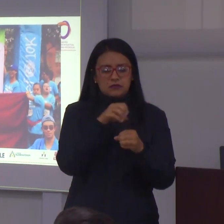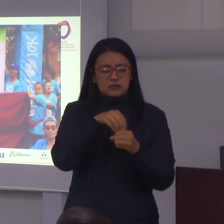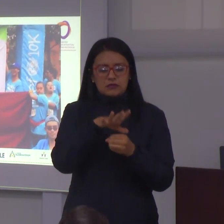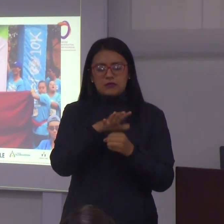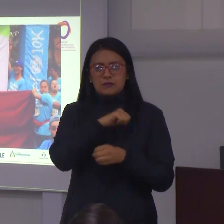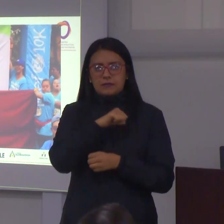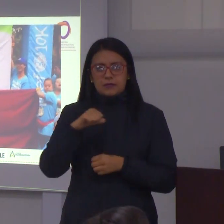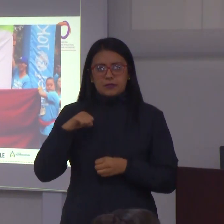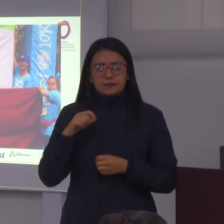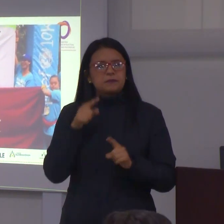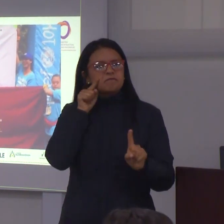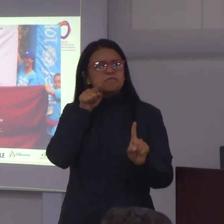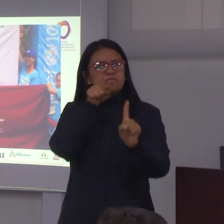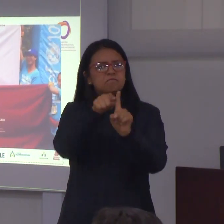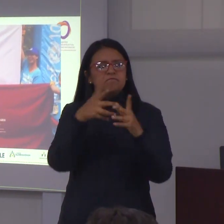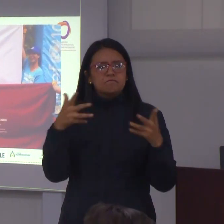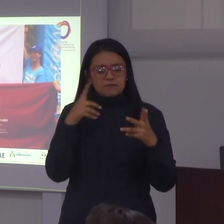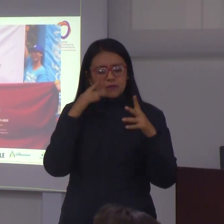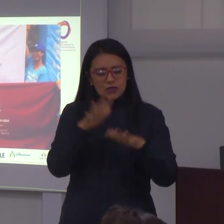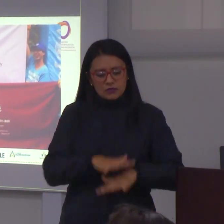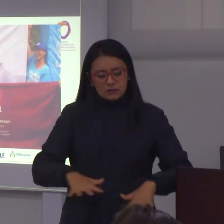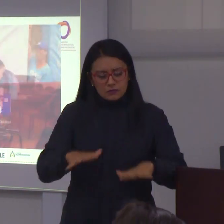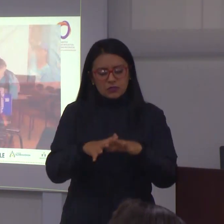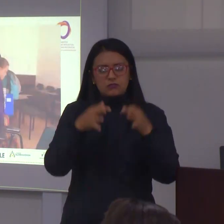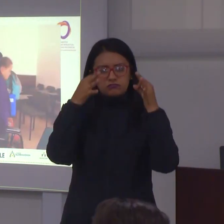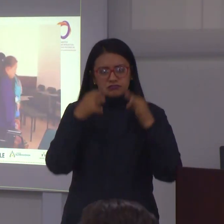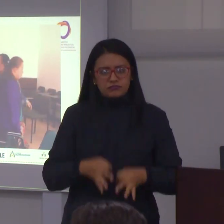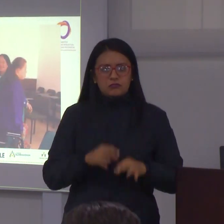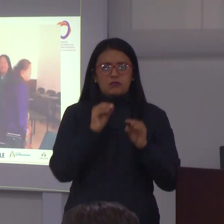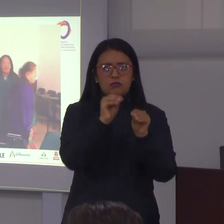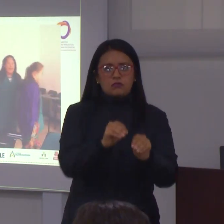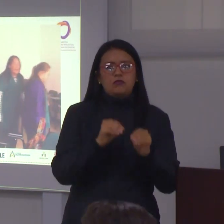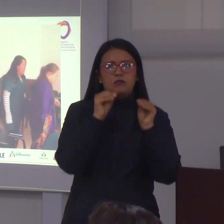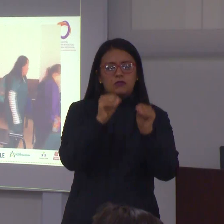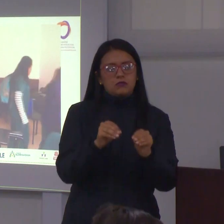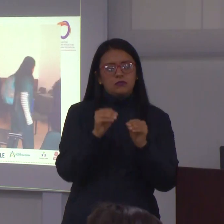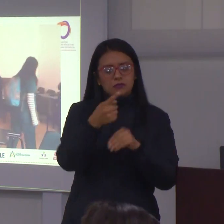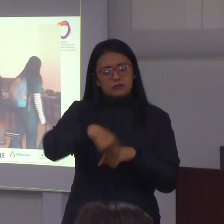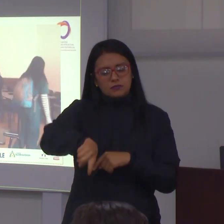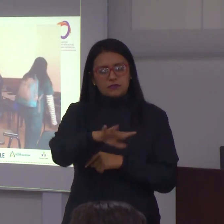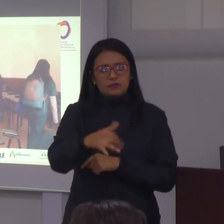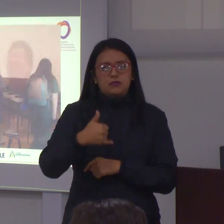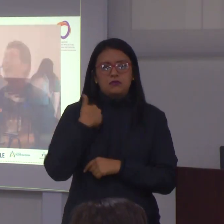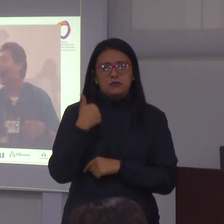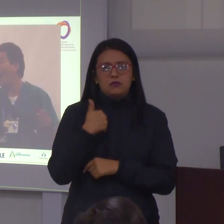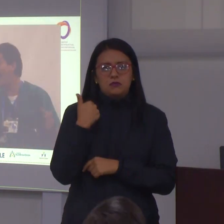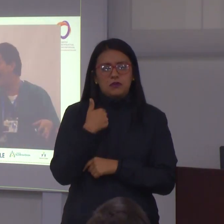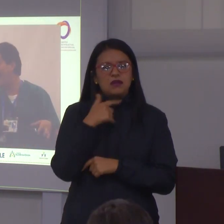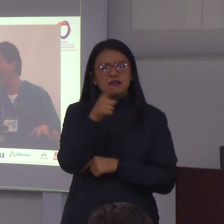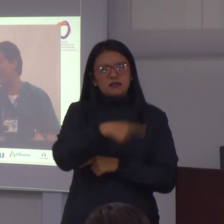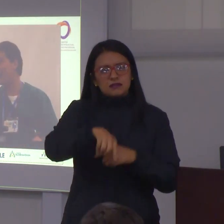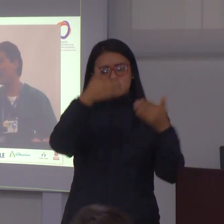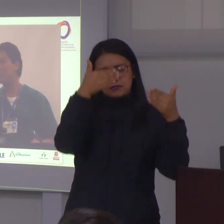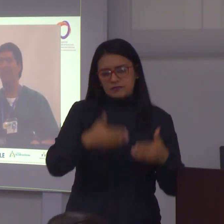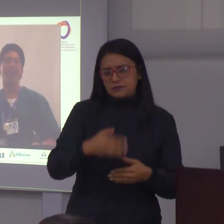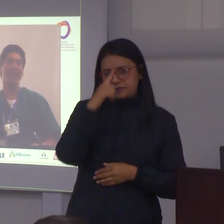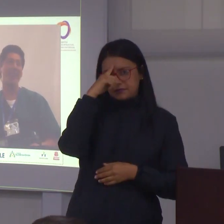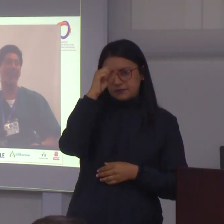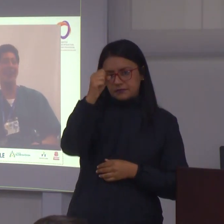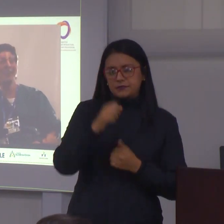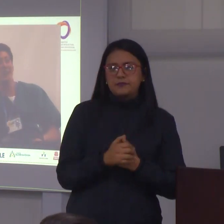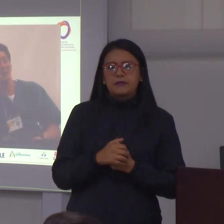privadas, con el fin de buscar espacios reales de formación y educación para nuestros jóvenes, con discapacidad intelectual.